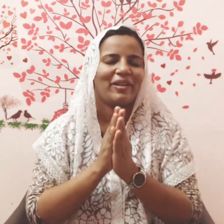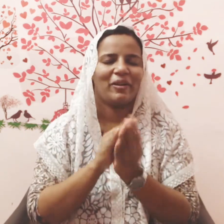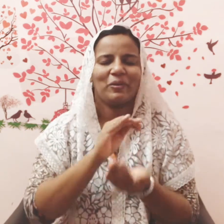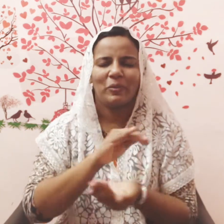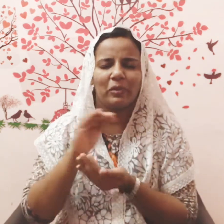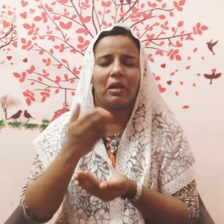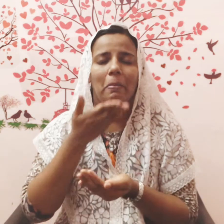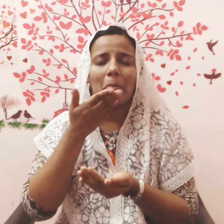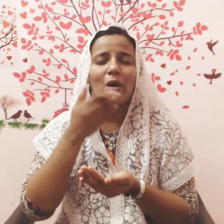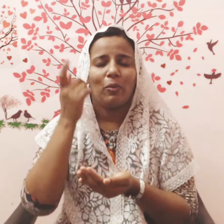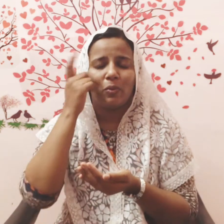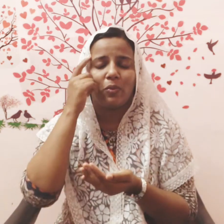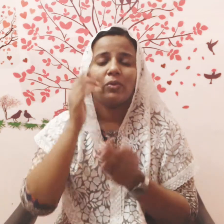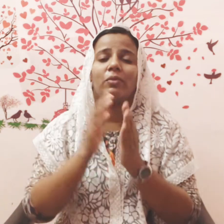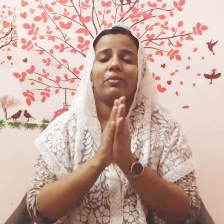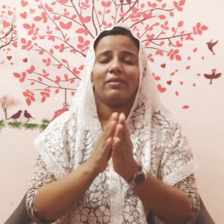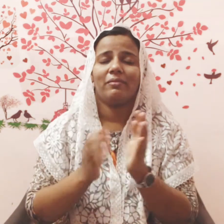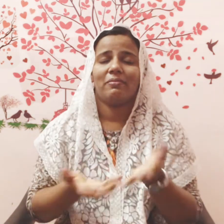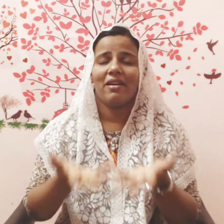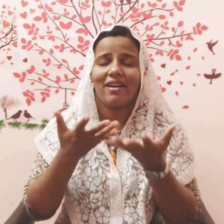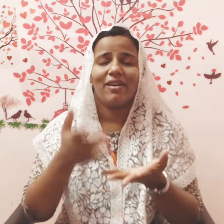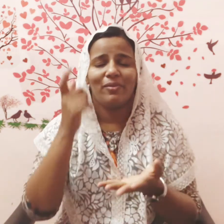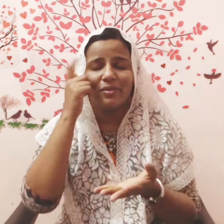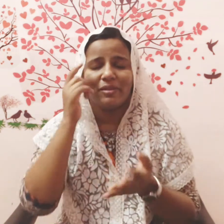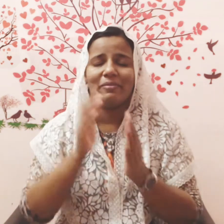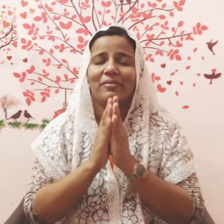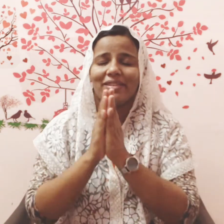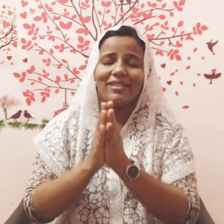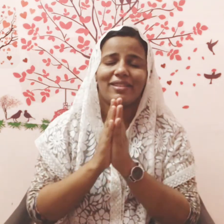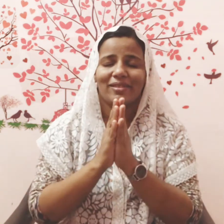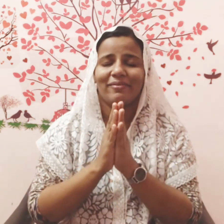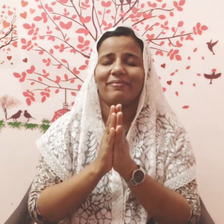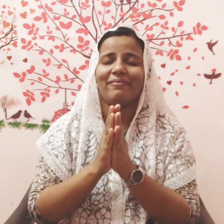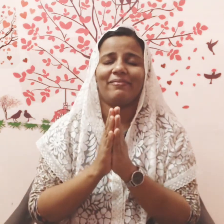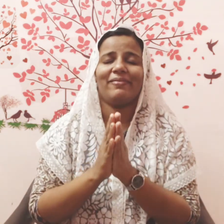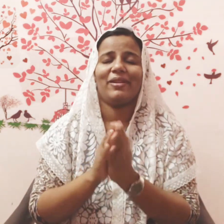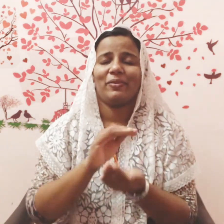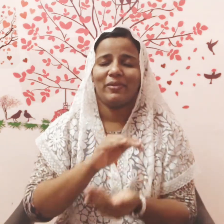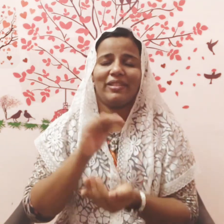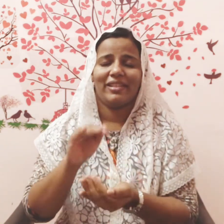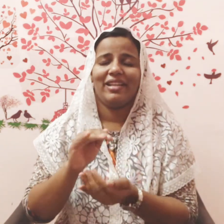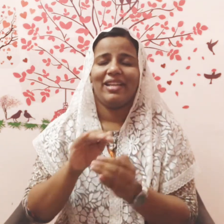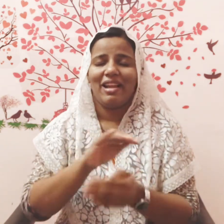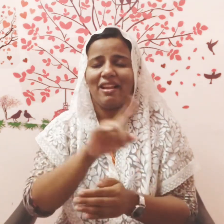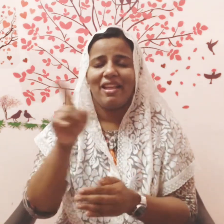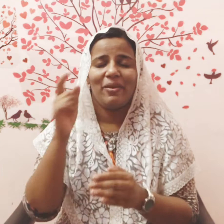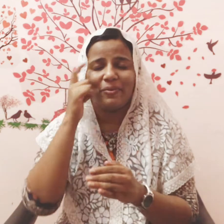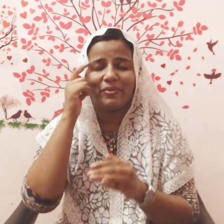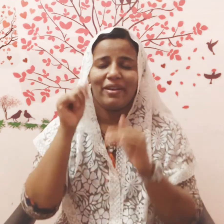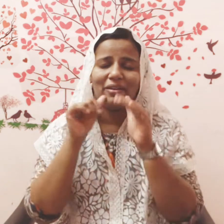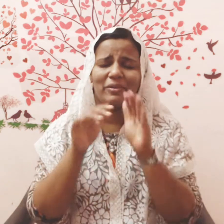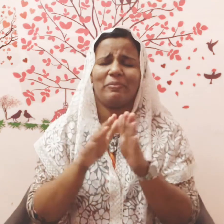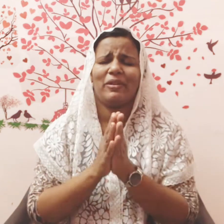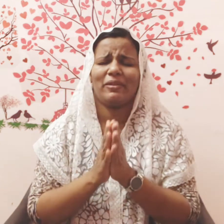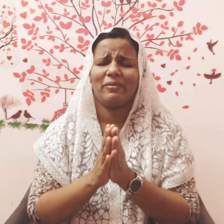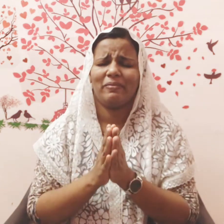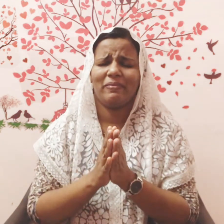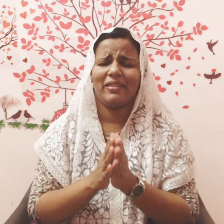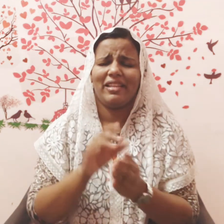അതുപോലെ കർത്താവെ, കുഞ്ഞുങ്ങളുടെ വിദ്യാഭ്യാസത്തോടുള്ള ബന്ധത്തിൽ ഭാരപ്പെട്ടിരിക്കുന്ന മാതാപിതാക്കൾക്ക് വേണ്ടി പ്രാർത്ഥിക്കുന്നു. പ്രത്യേകിച്ച് കുഞ്ഞുങ്ങൾക്ക് വേണ്ടി ഞങ്ങൾ പ്രാർത്ഥിക്കുന്നു. യേശുവിൻ്റെ